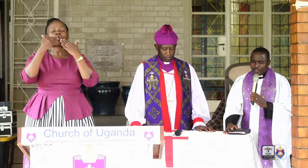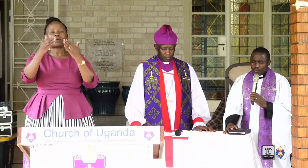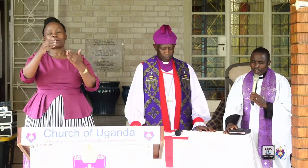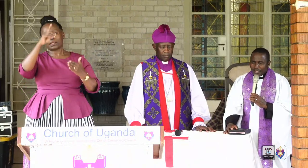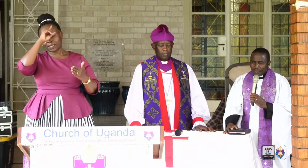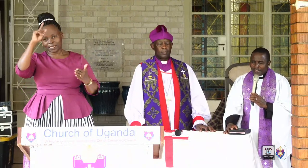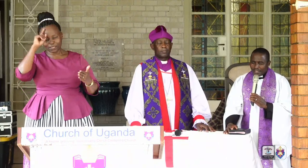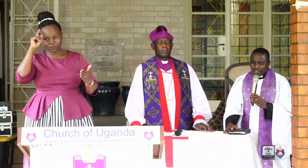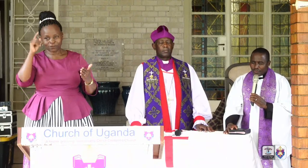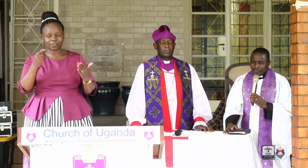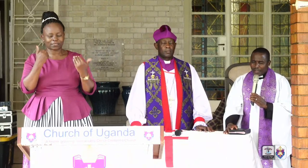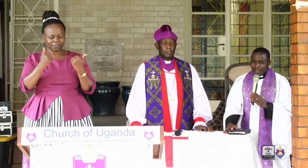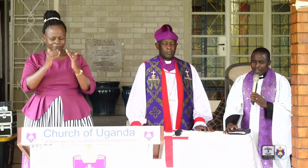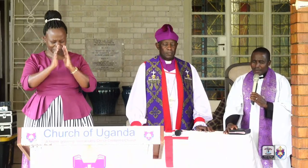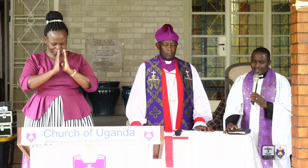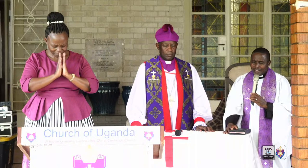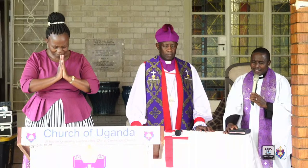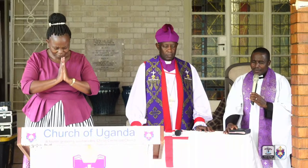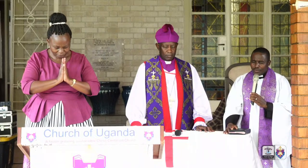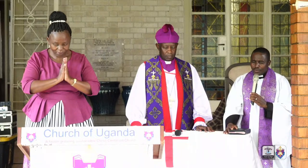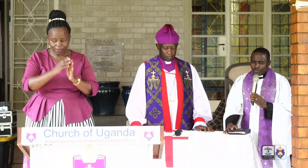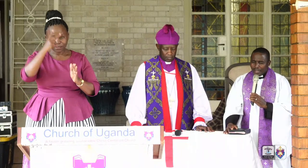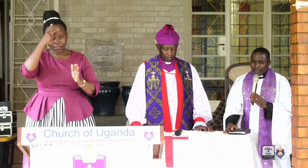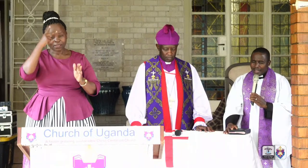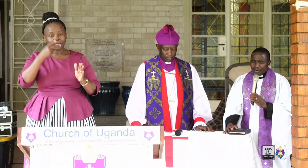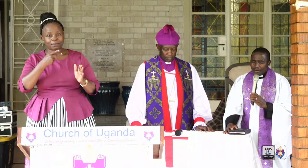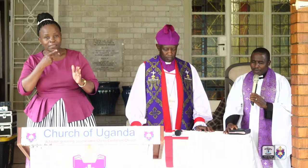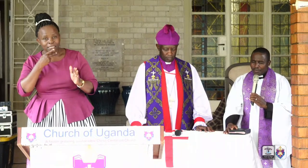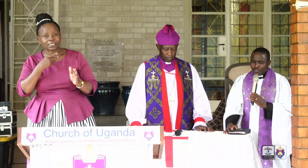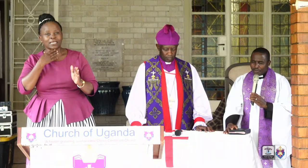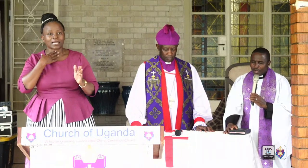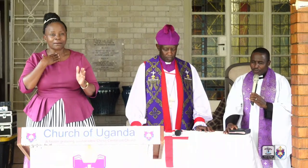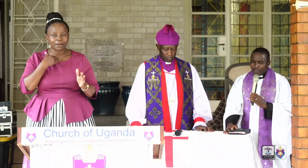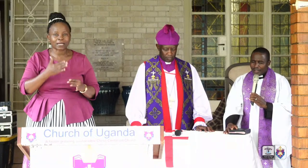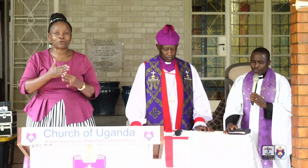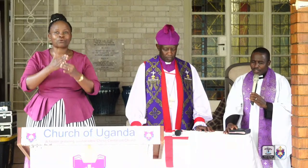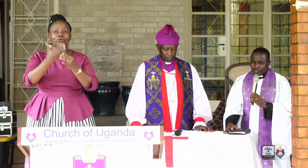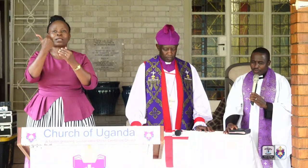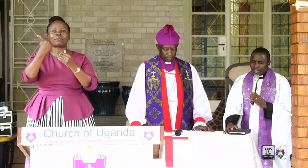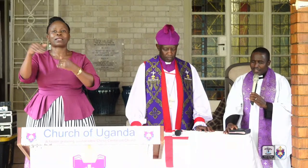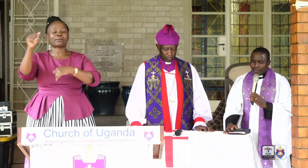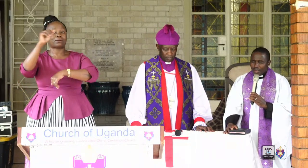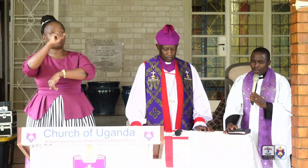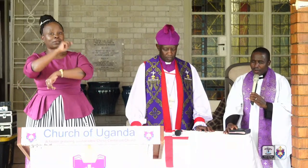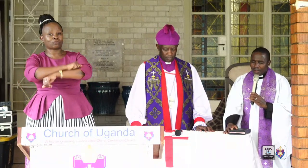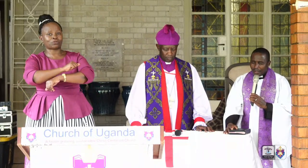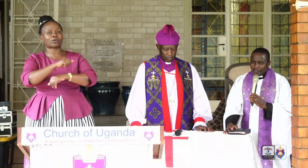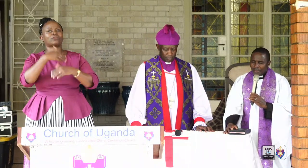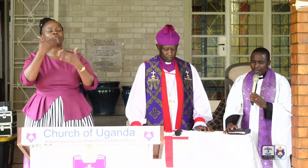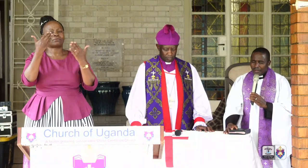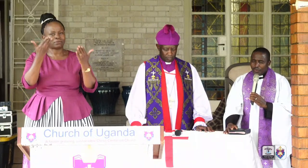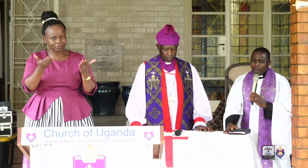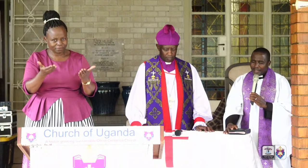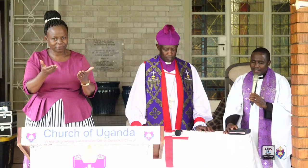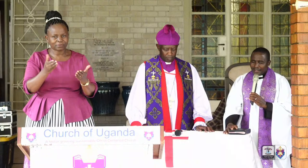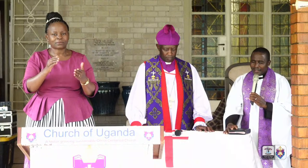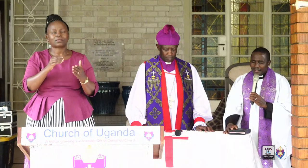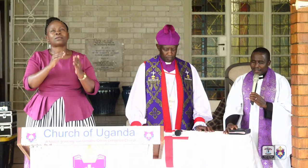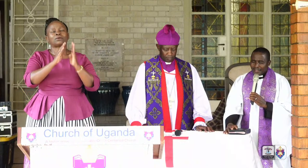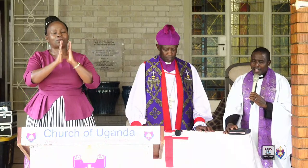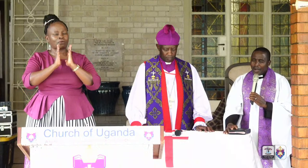kyetuva tukwegayira mu kiseera kino abazadde nga banoonya okutwala abaana baabwe mu masomero gano agali traditional taata kabaka wakabaka